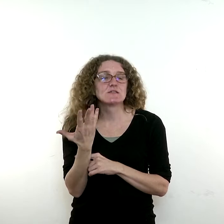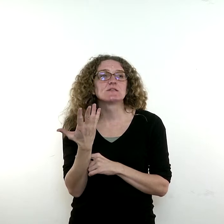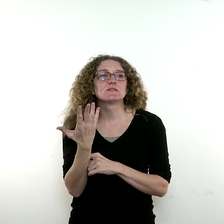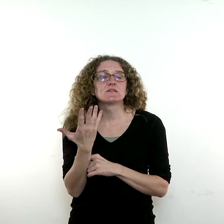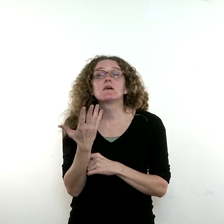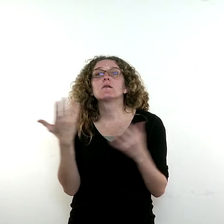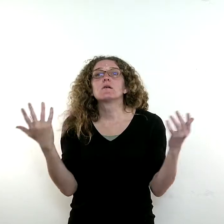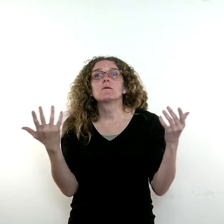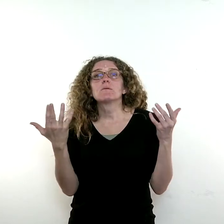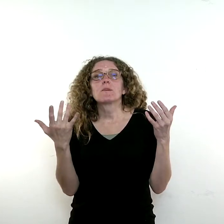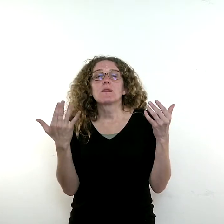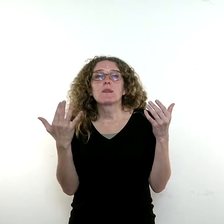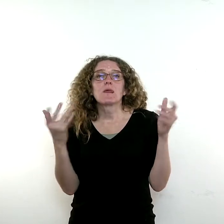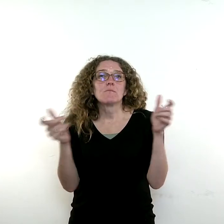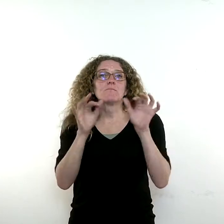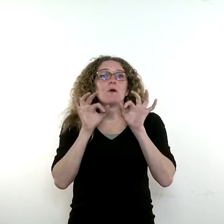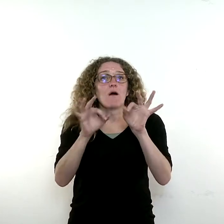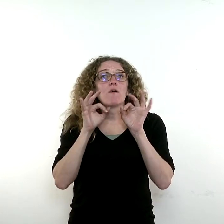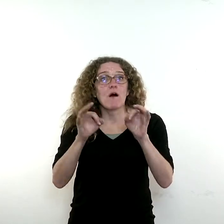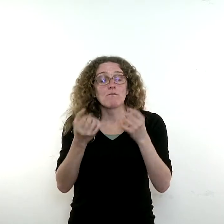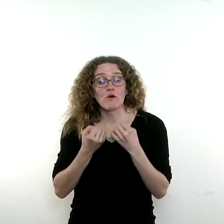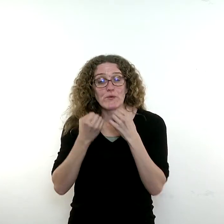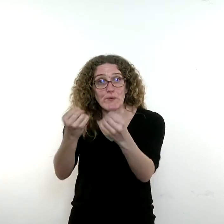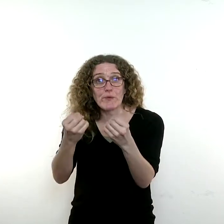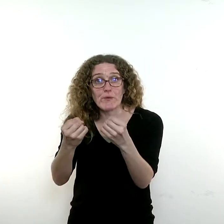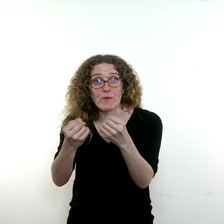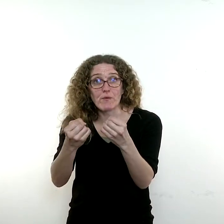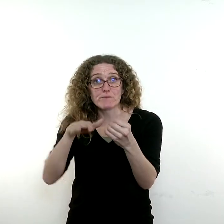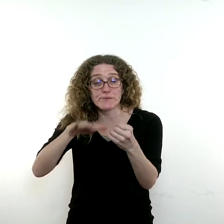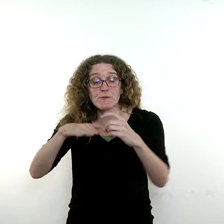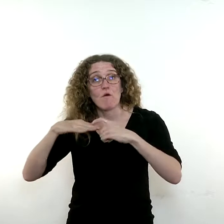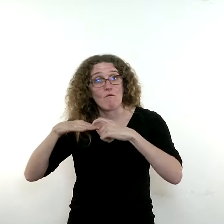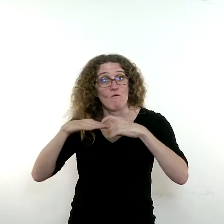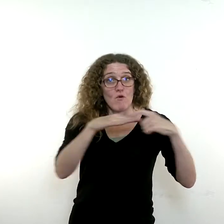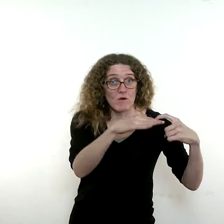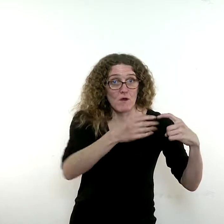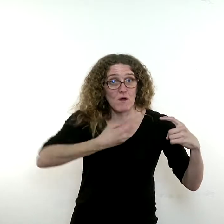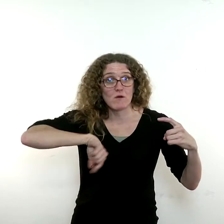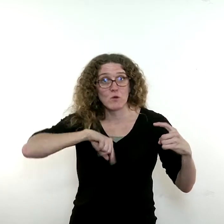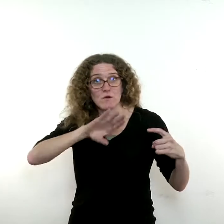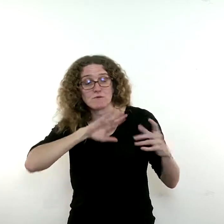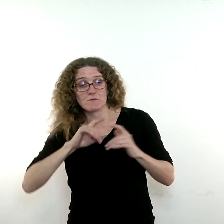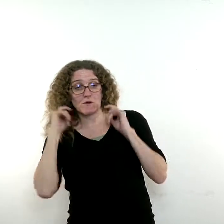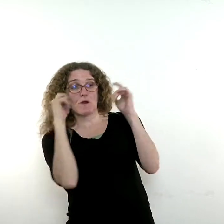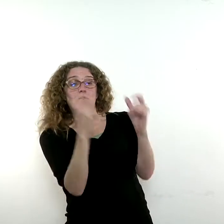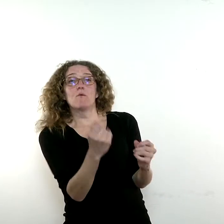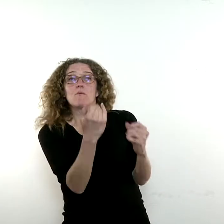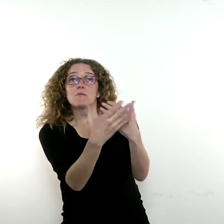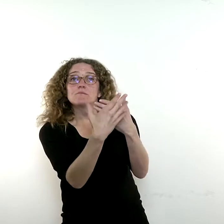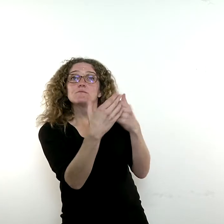fourrière automobile, c'est l'avenant numéro 2 et la modification des tarifs 2019 qui demande des précisions auprès du rapporteur Lorraine